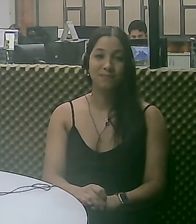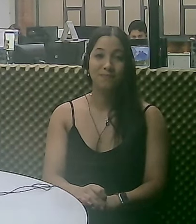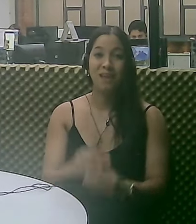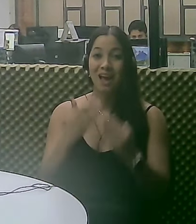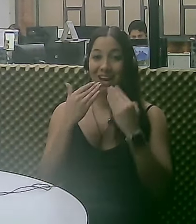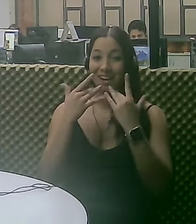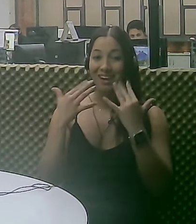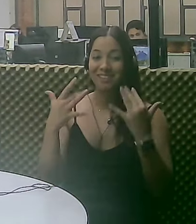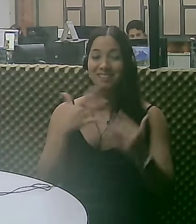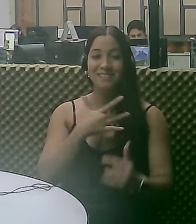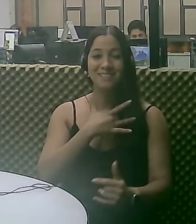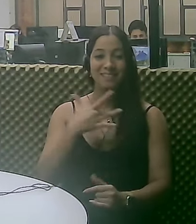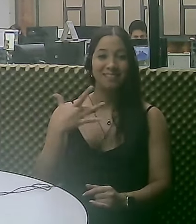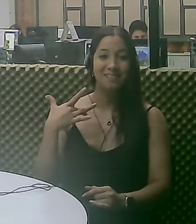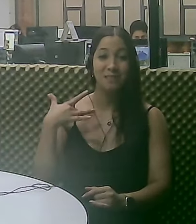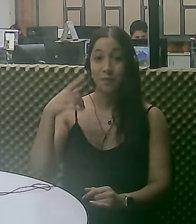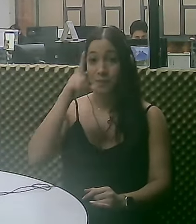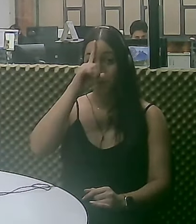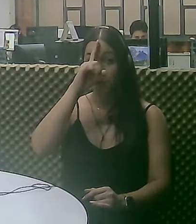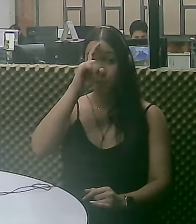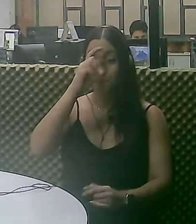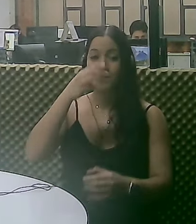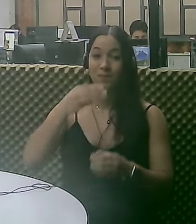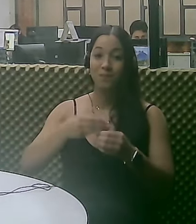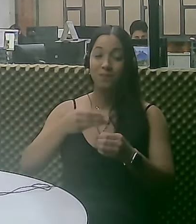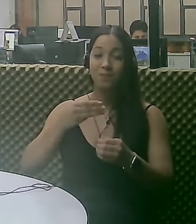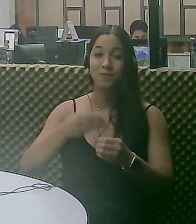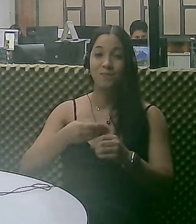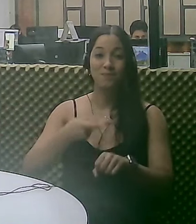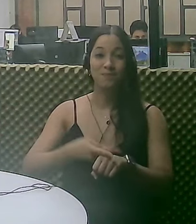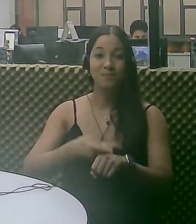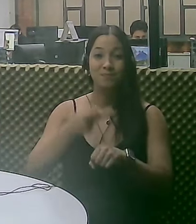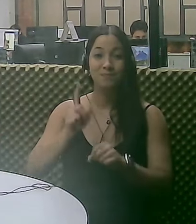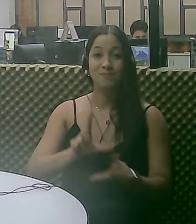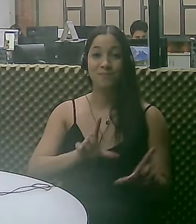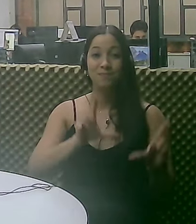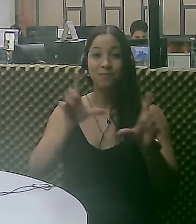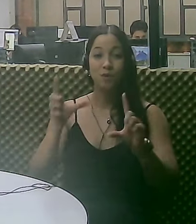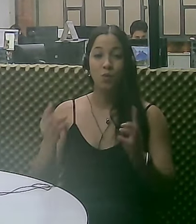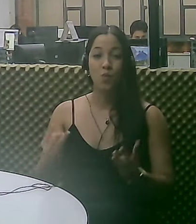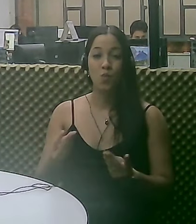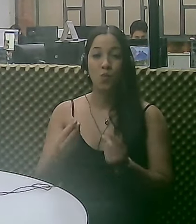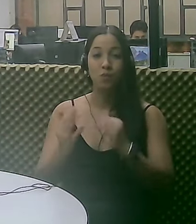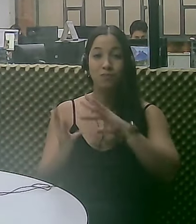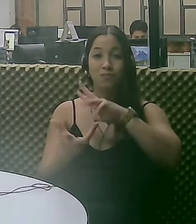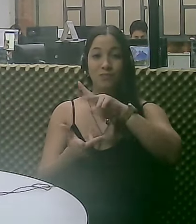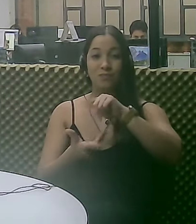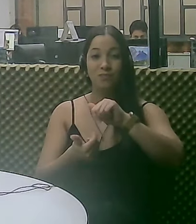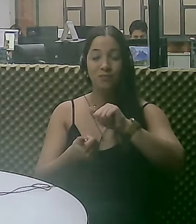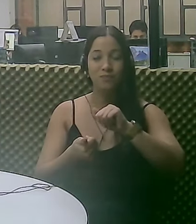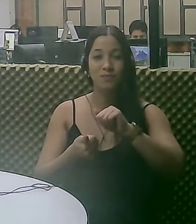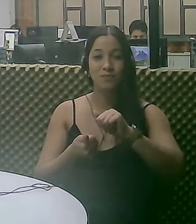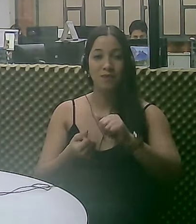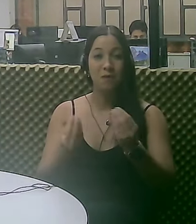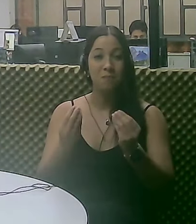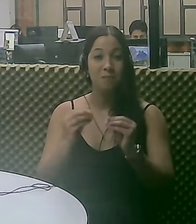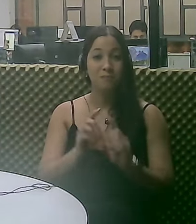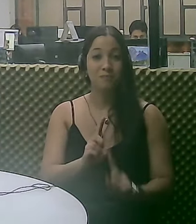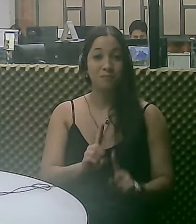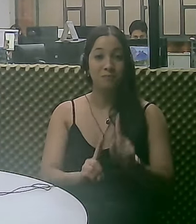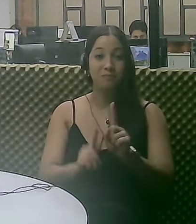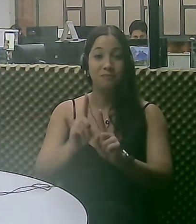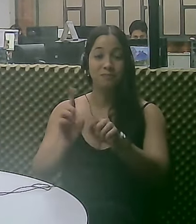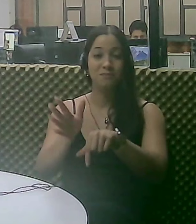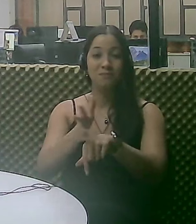Boa notícia na saúde. O Hospital Municipal recebeu prêmio e certificação de qualidade internacional e foi incluído no ranking